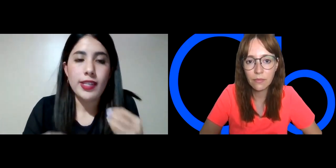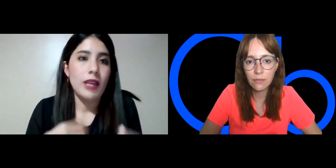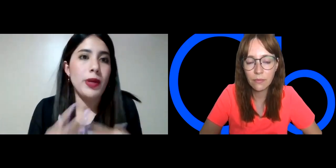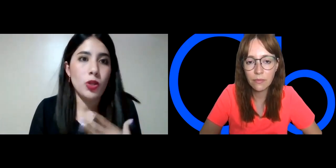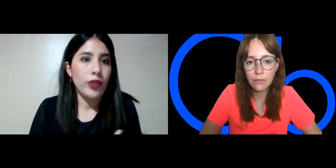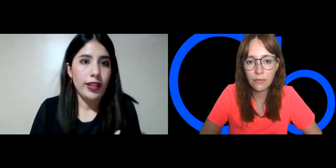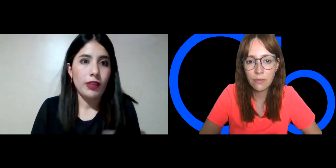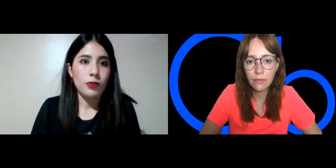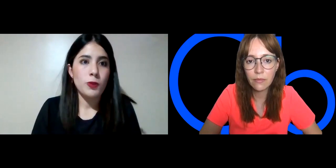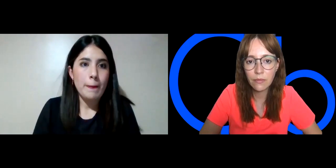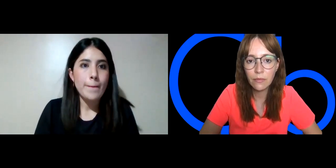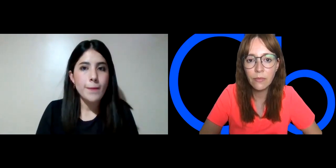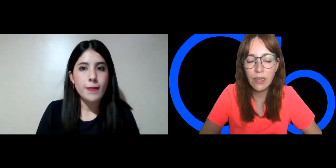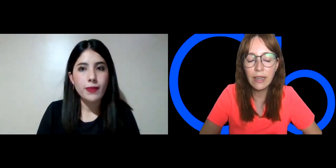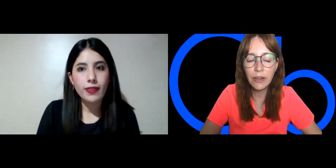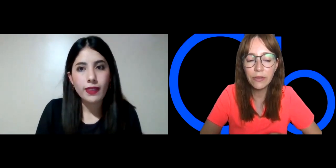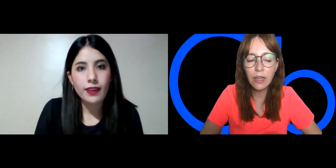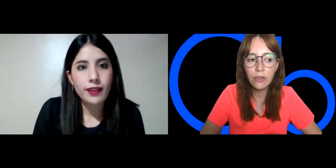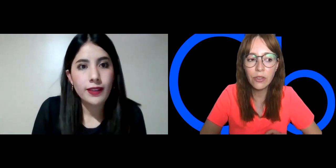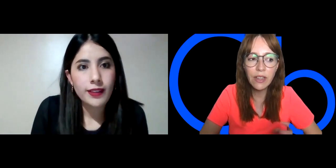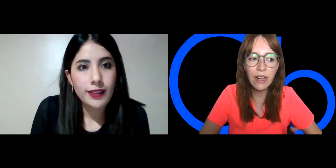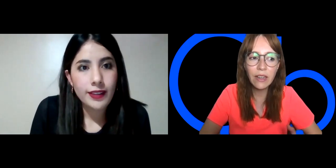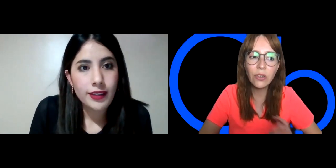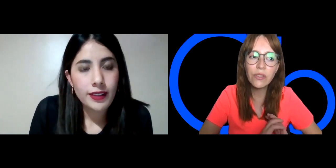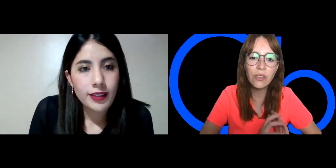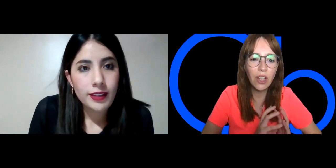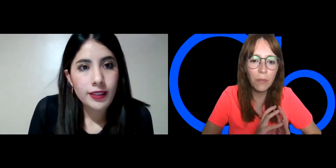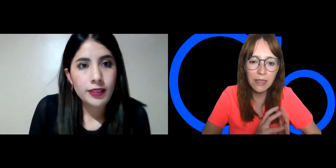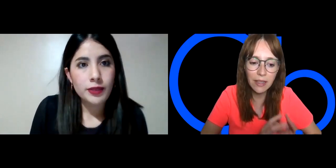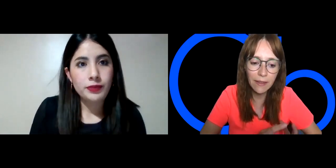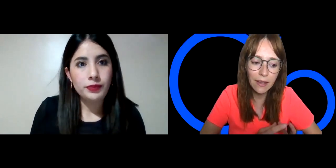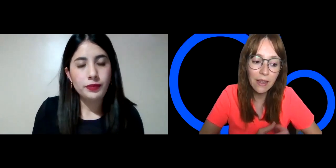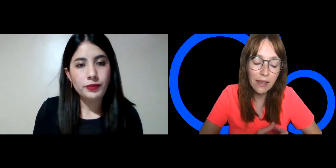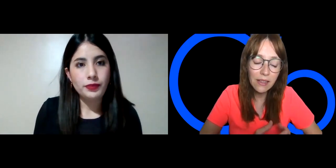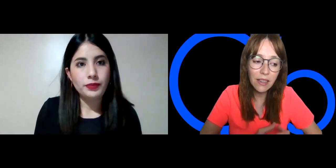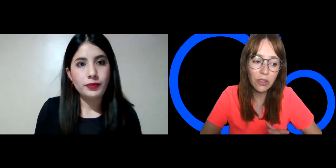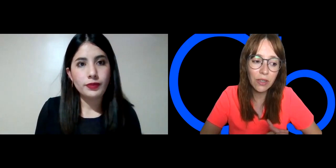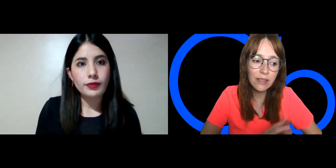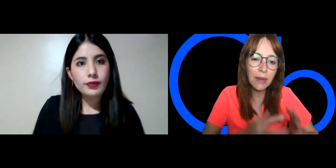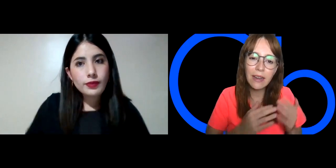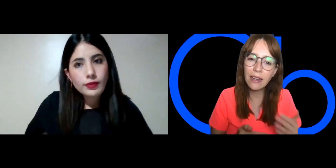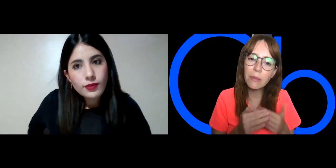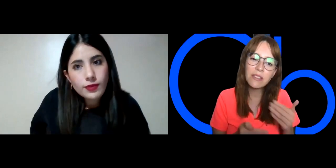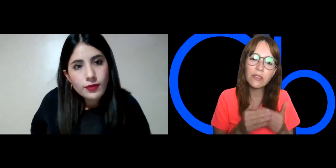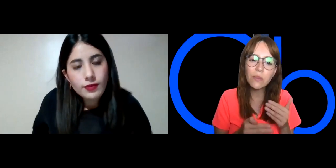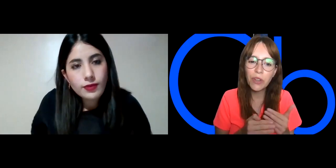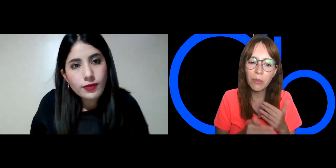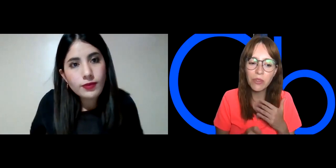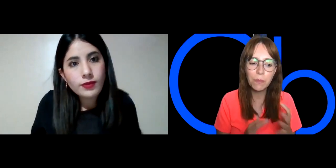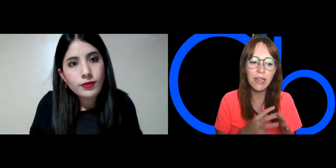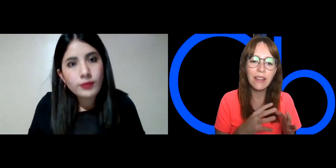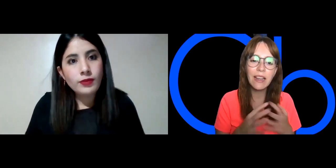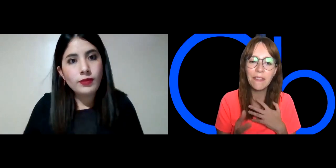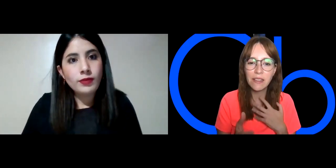ello y saber comunicarnos. Sí, claro, claro, no cerrarnos. Si nos llega un paciente, es cierto, esa barrera que a veces nosotros